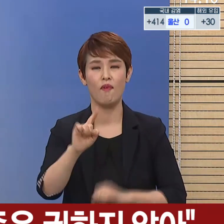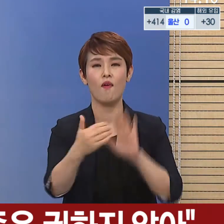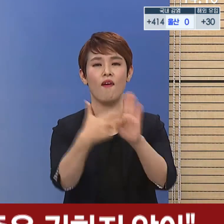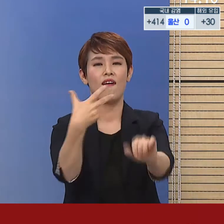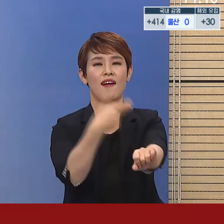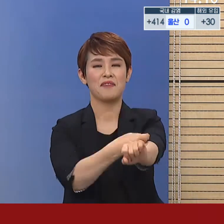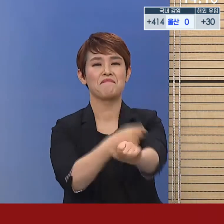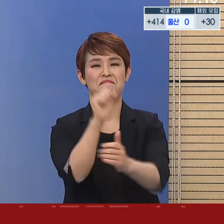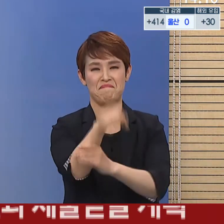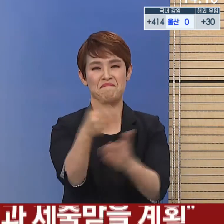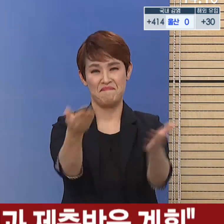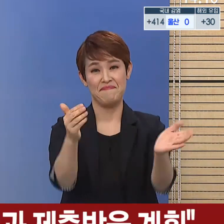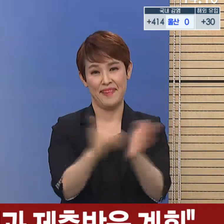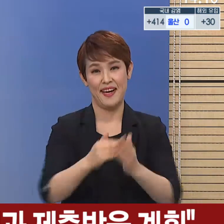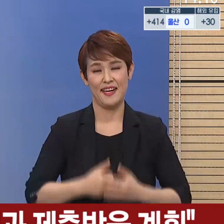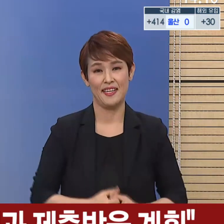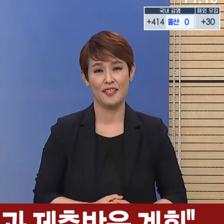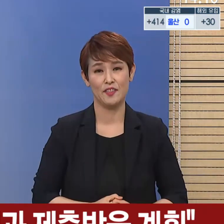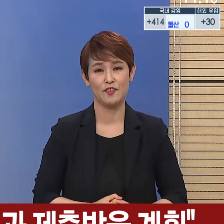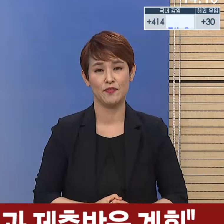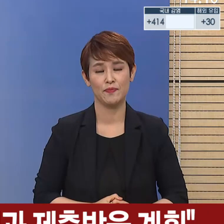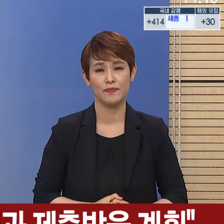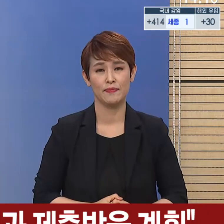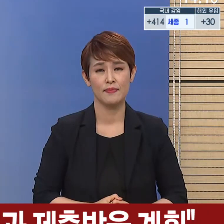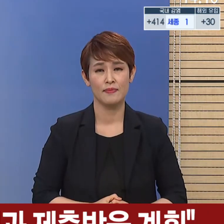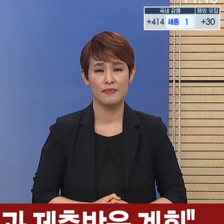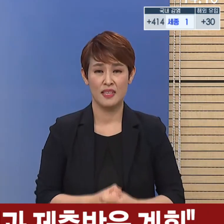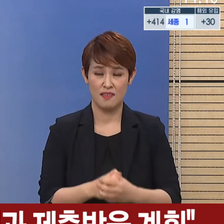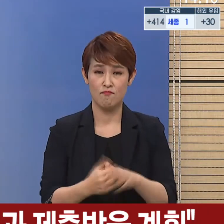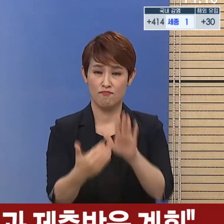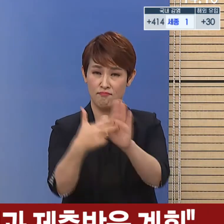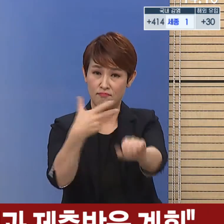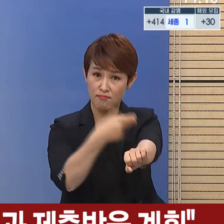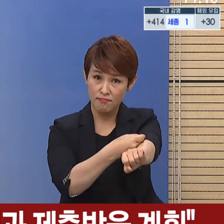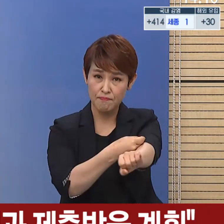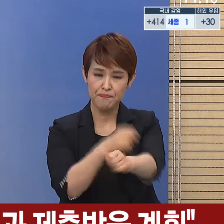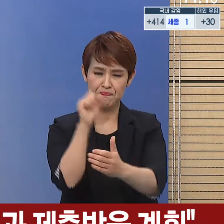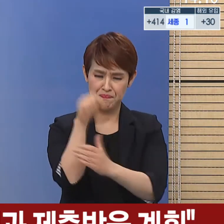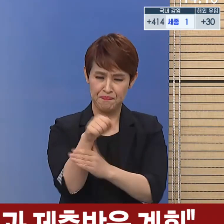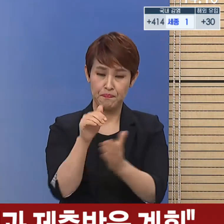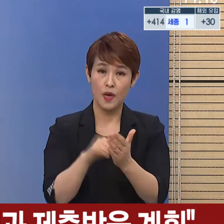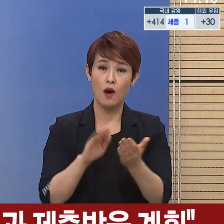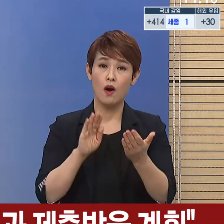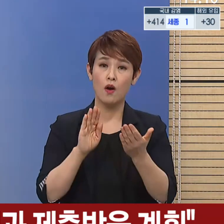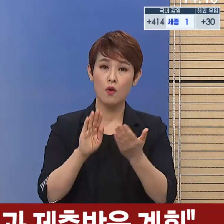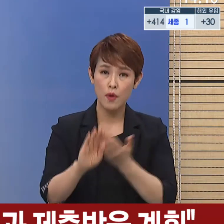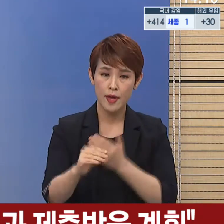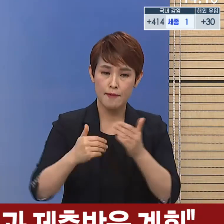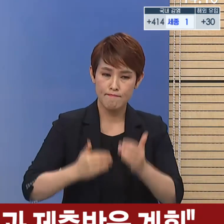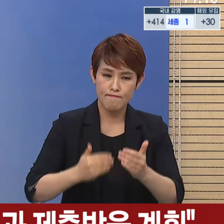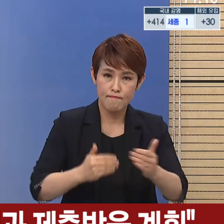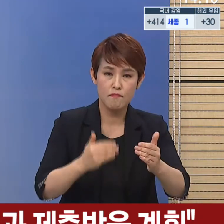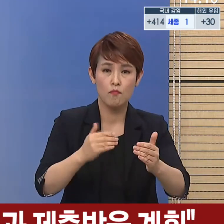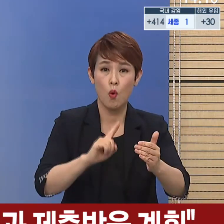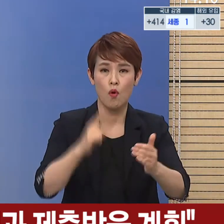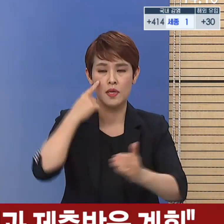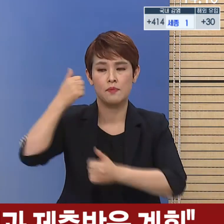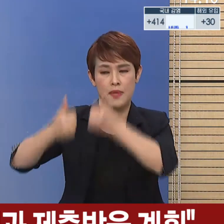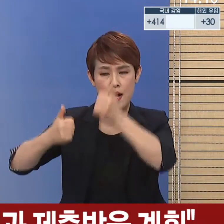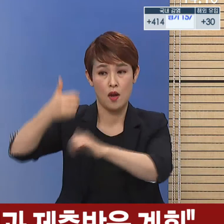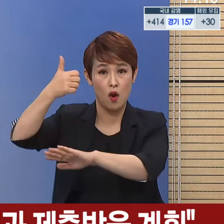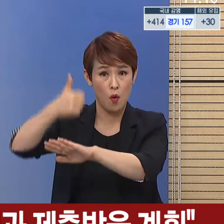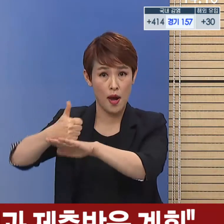백신을 허가하였습니다. 식약처는 이 제품이 허가된 이후에도 진행 중인 임상시험